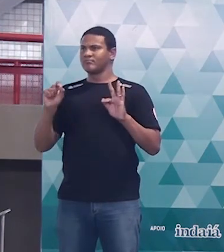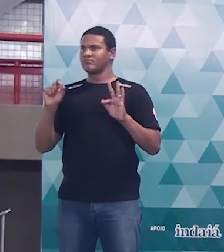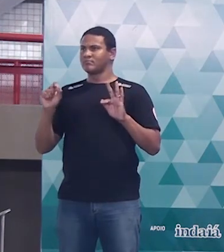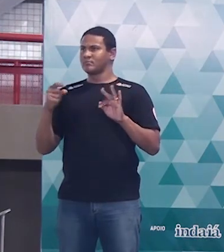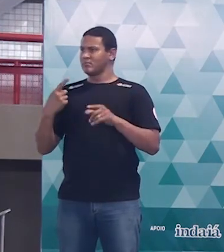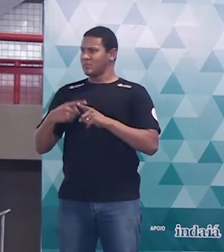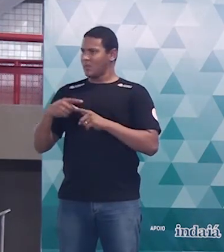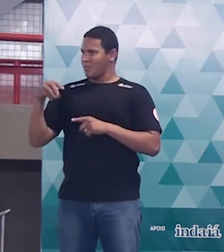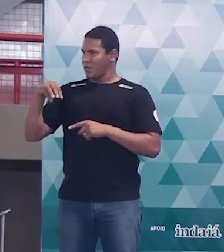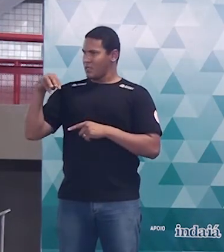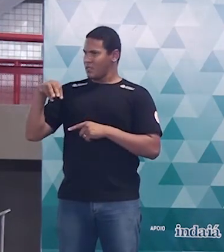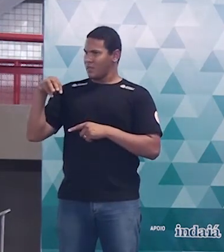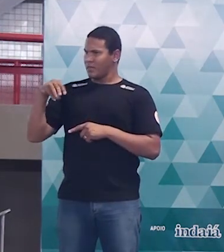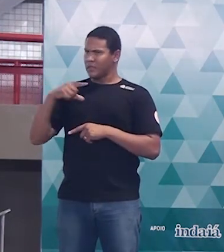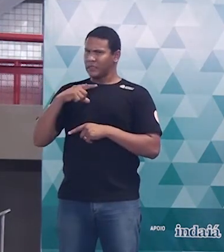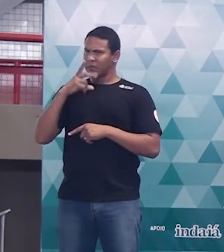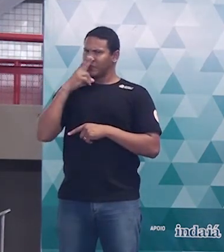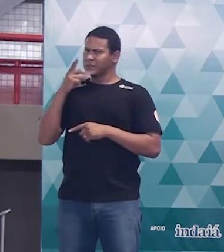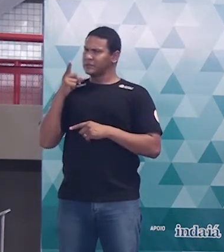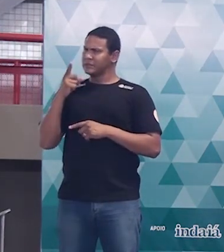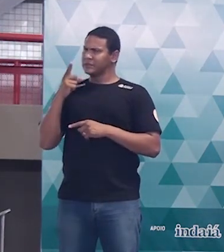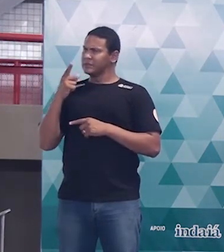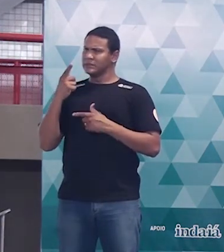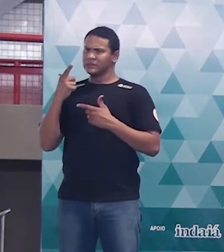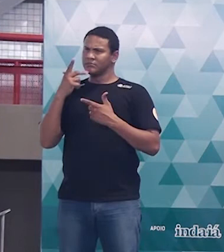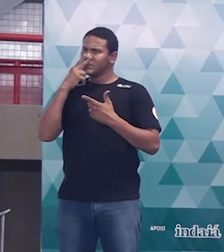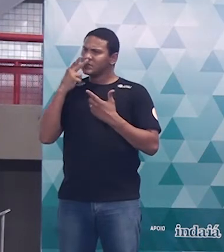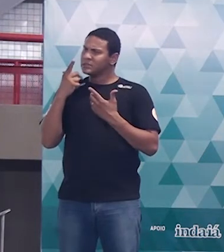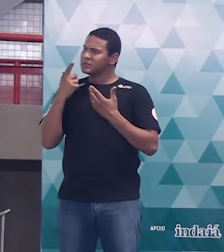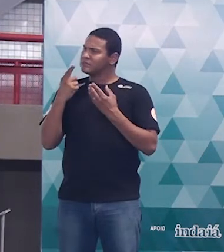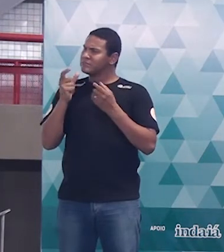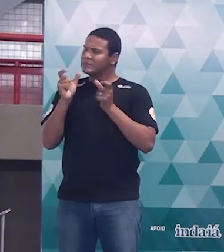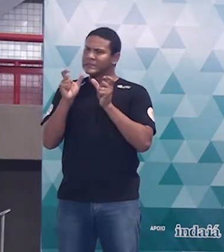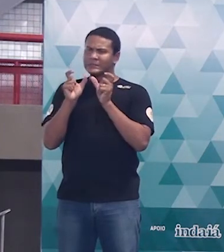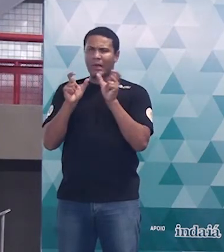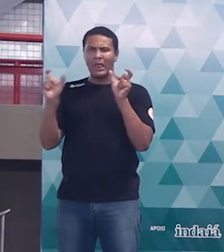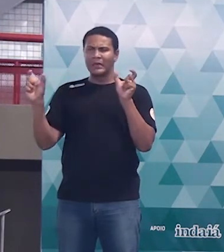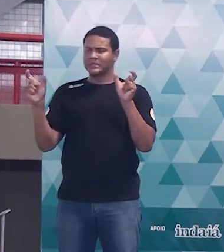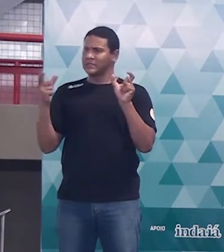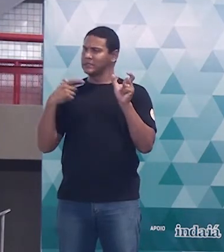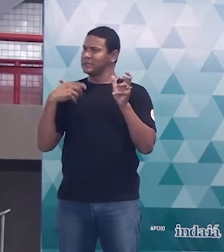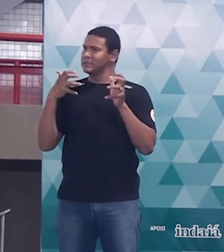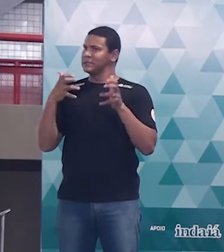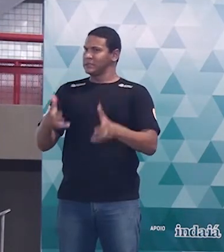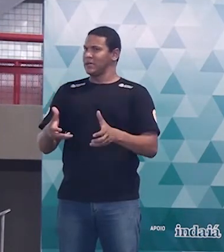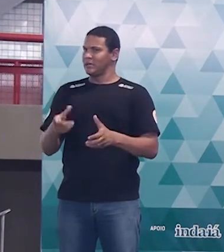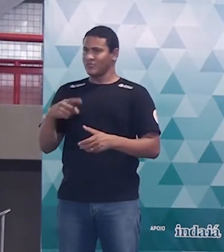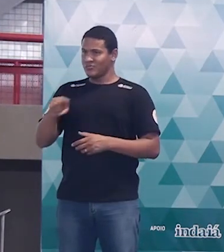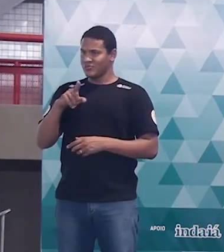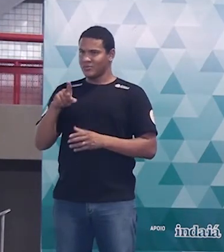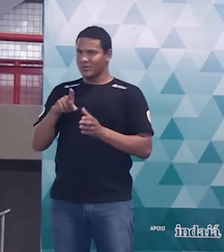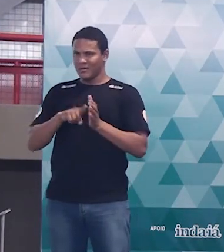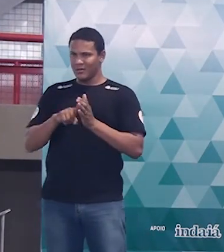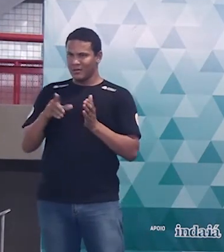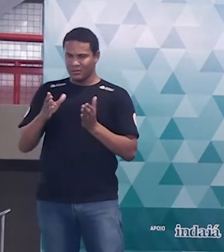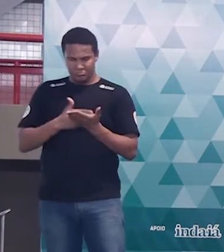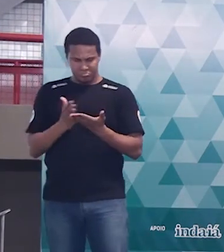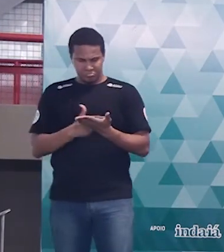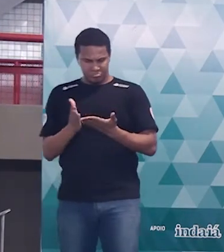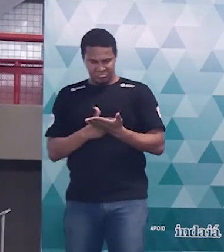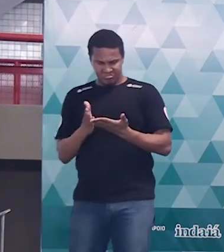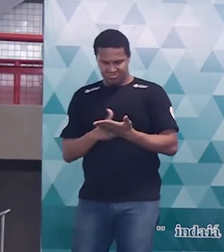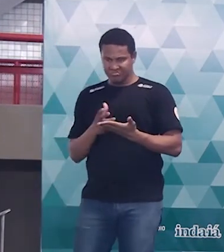é craque em usar uma linguagem chata. Você conseguir estudar matemática pelo livro